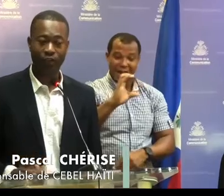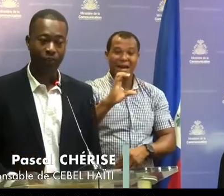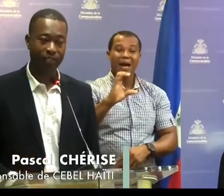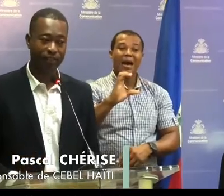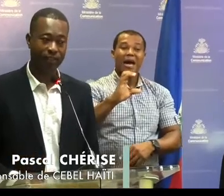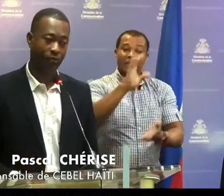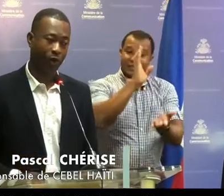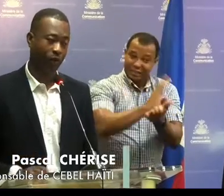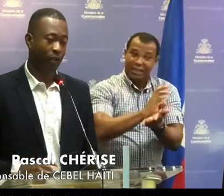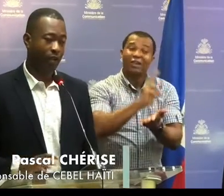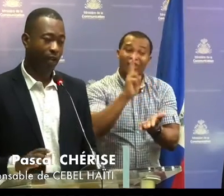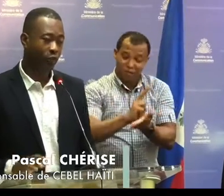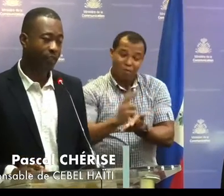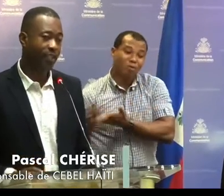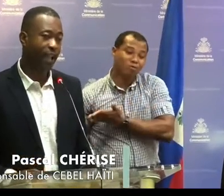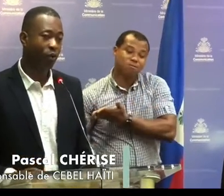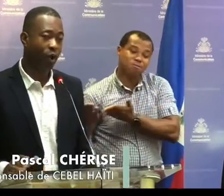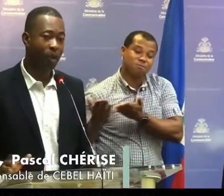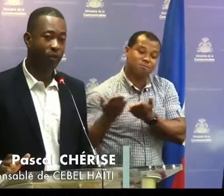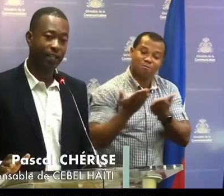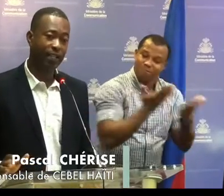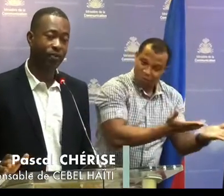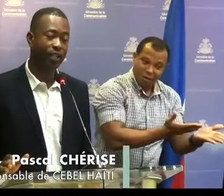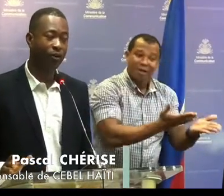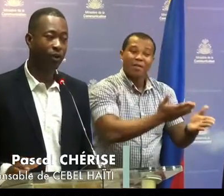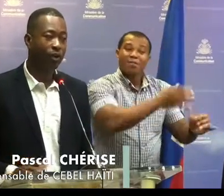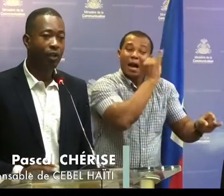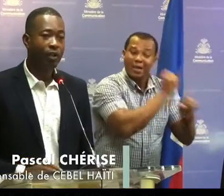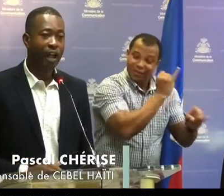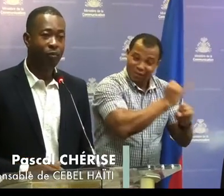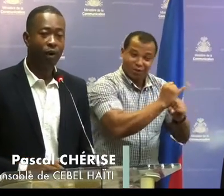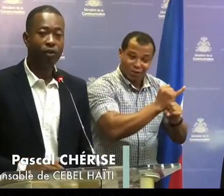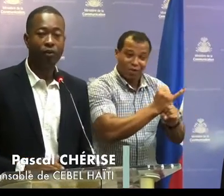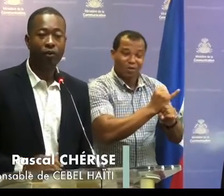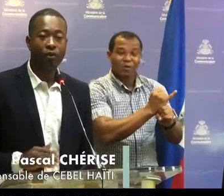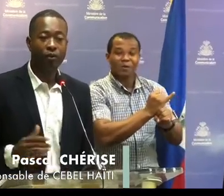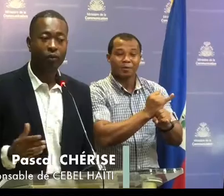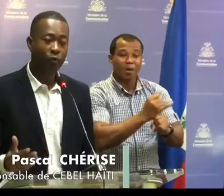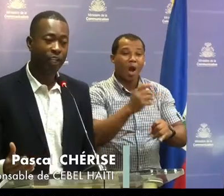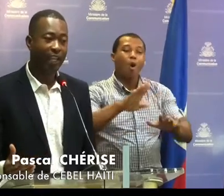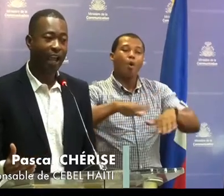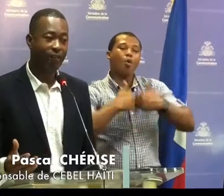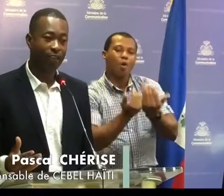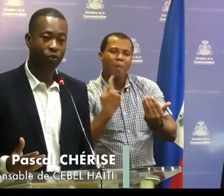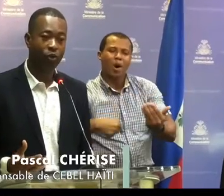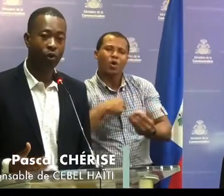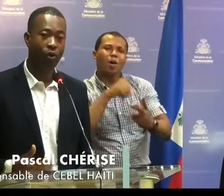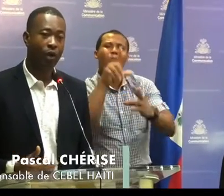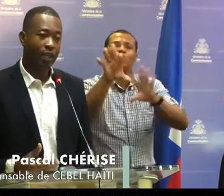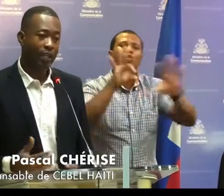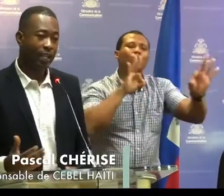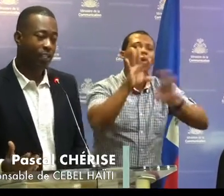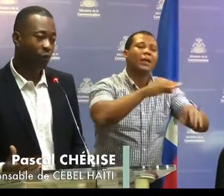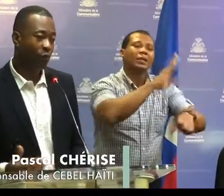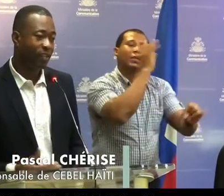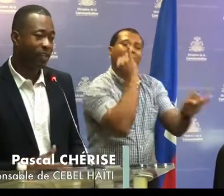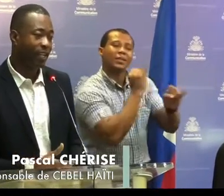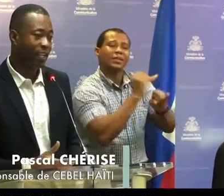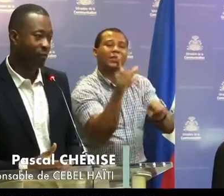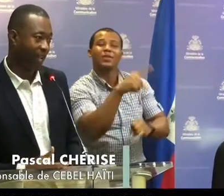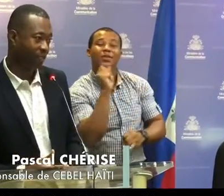50 entreprises. Bon, entreprises à eux, comment nous sélectionner eux? D'abord, nous communiquer avec eux, il y a des